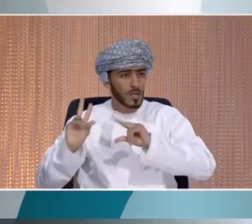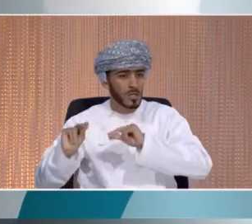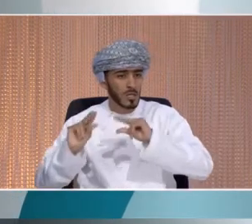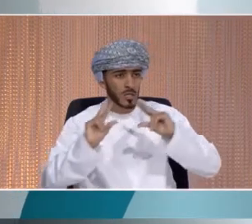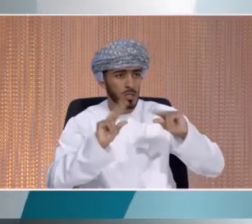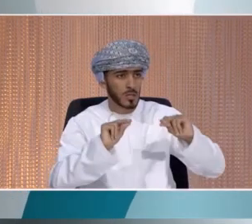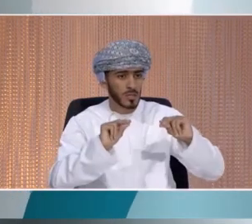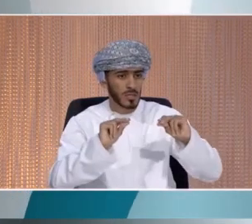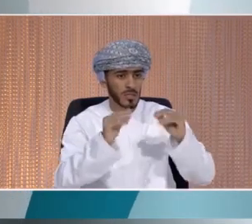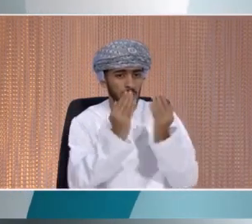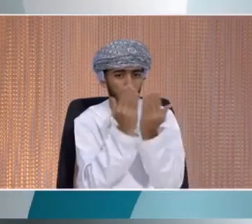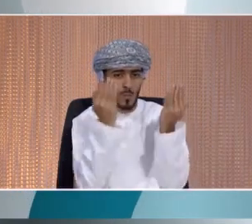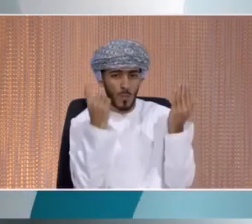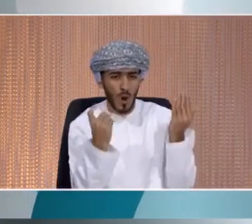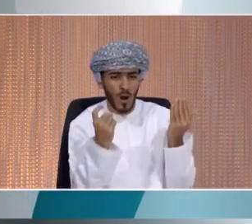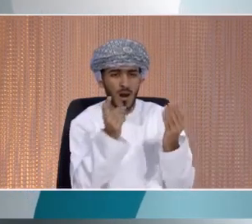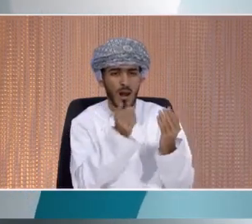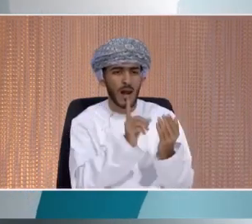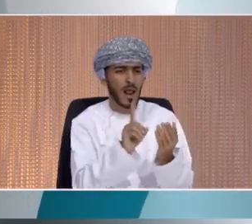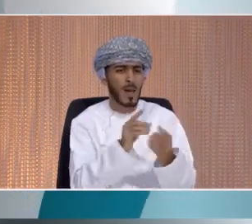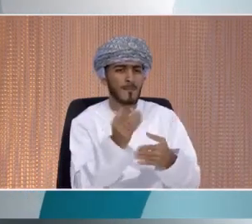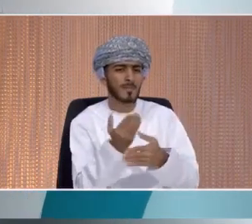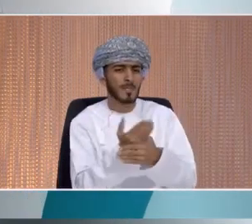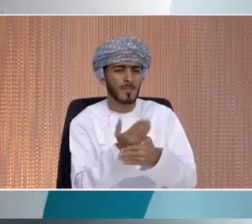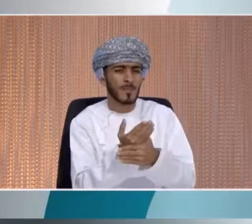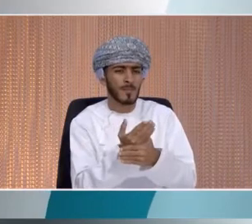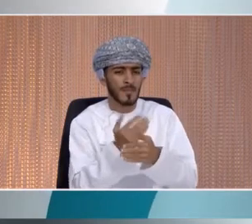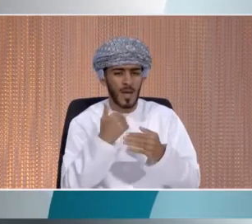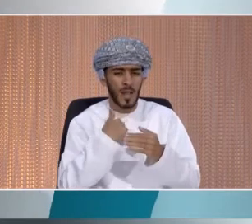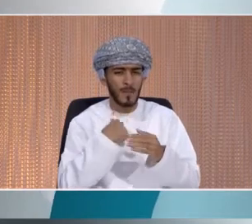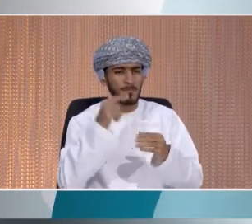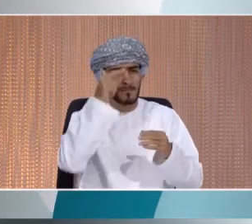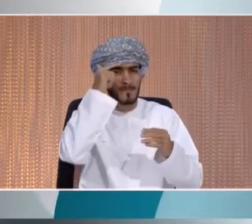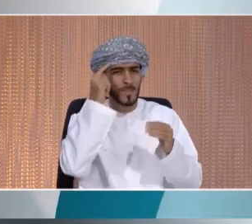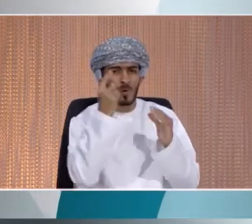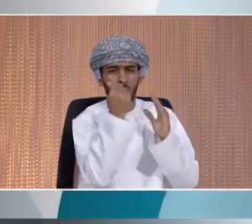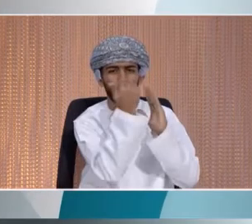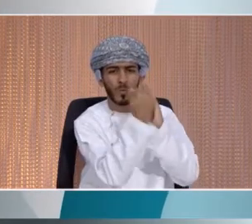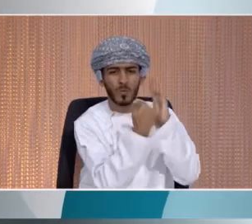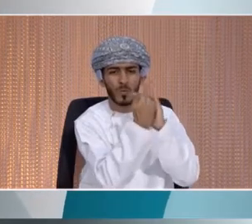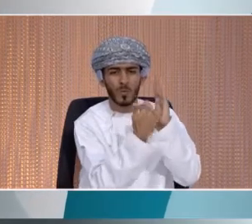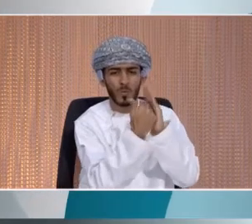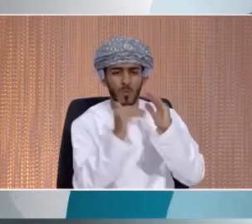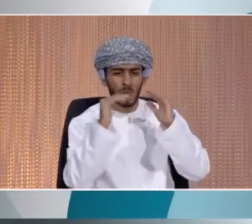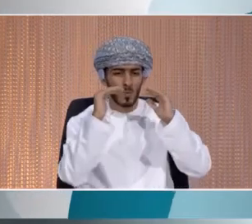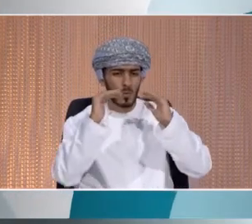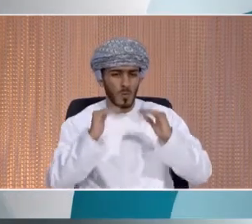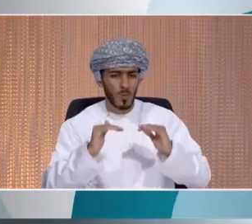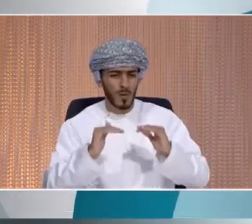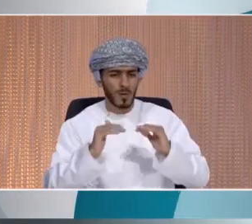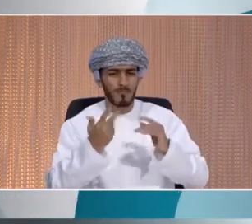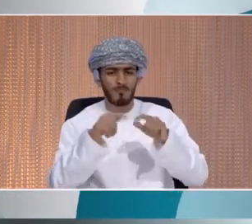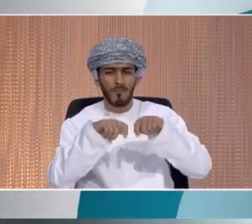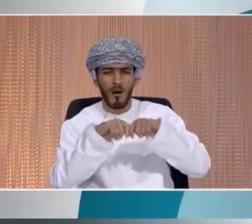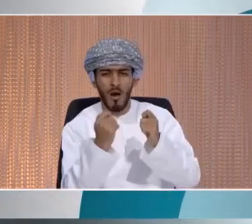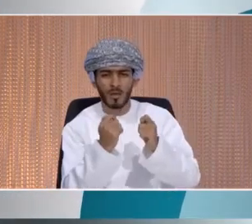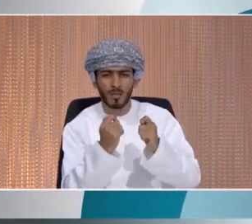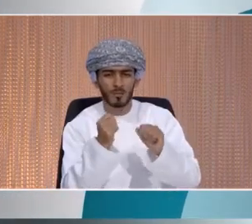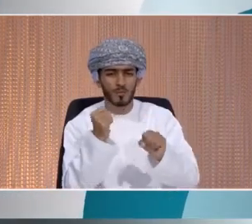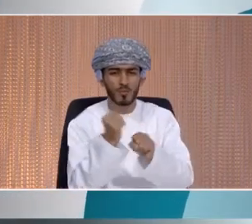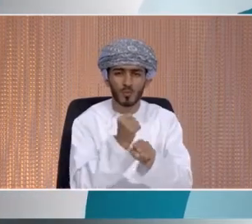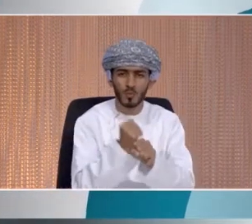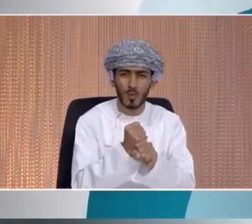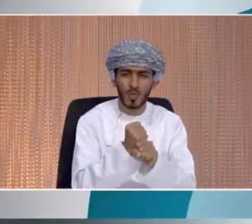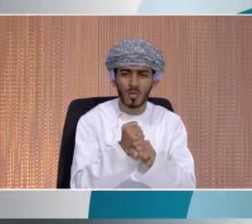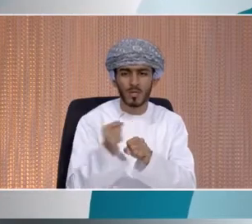ذوي الإعاقة، ولكن بسبب بحكم وضعهم الاقتصادي لأنهم ما يمتلكوا أعمال ورواتب قوية،